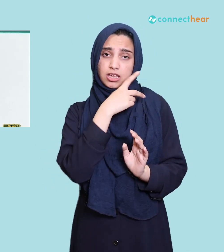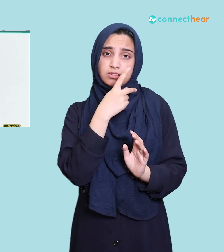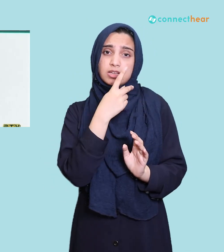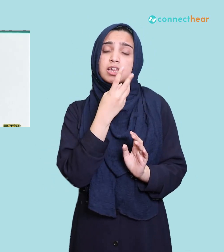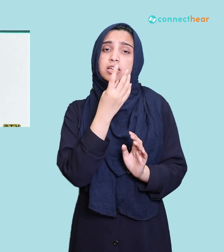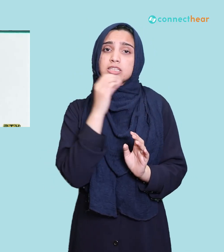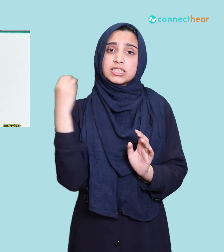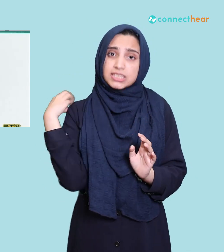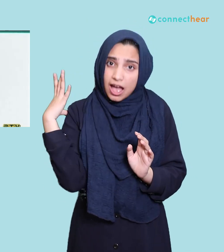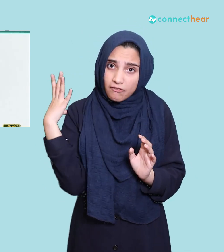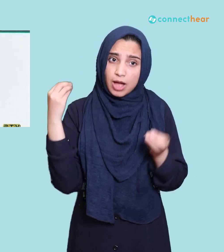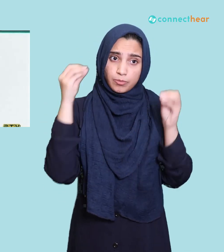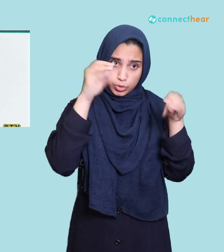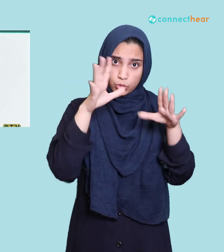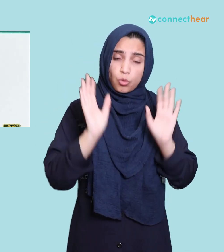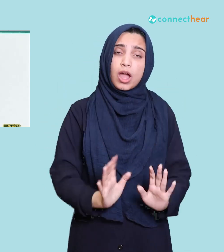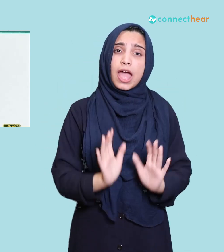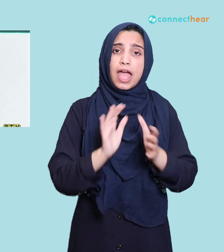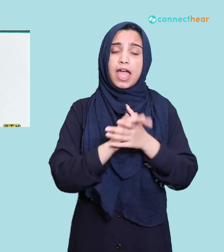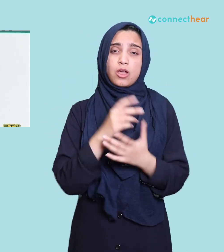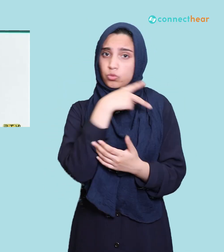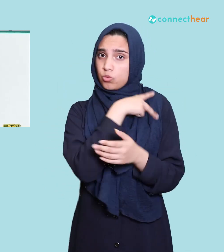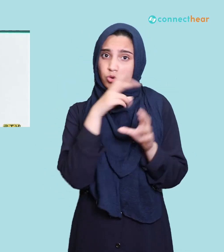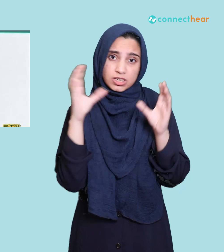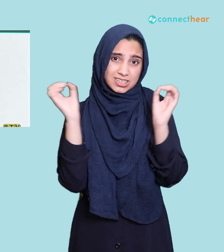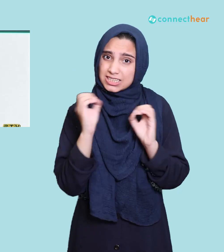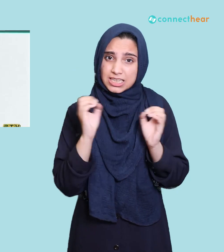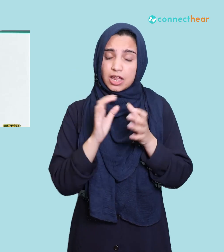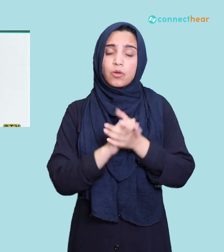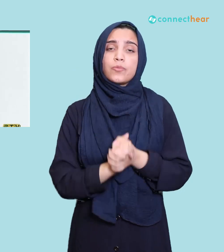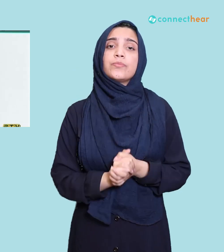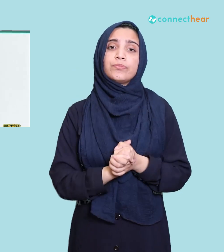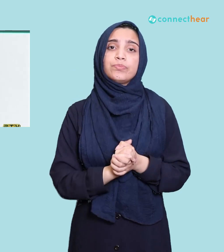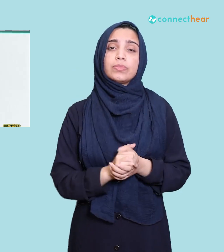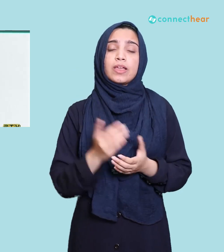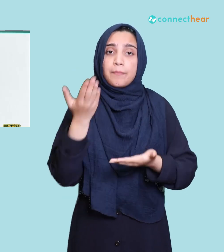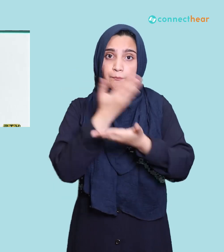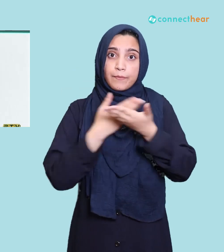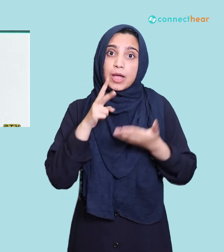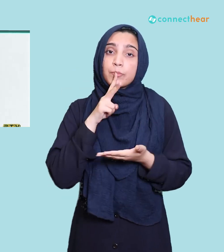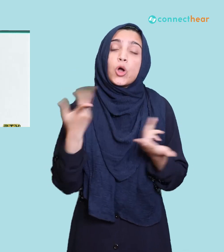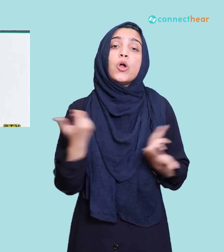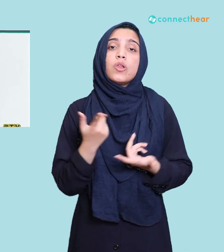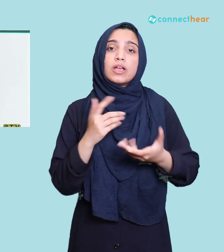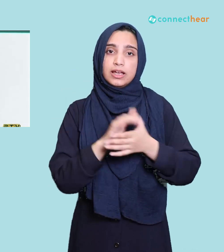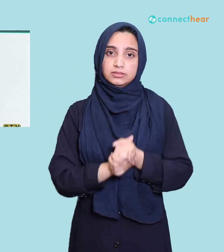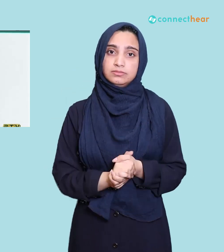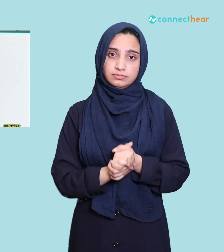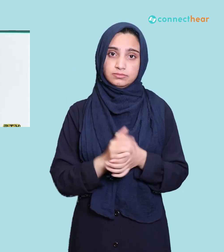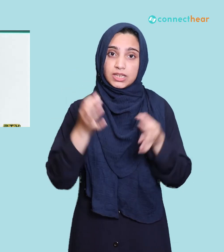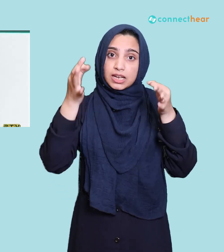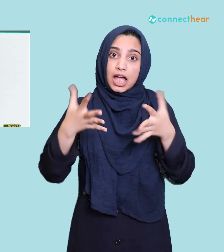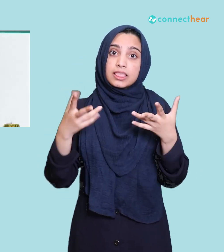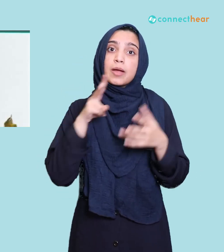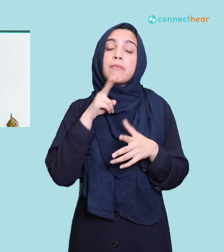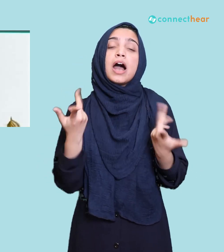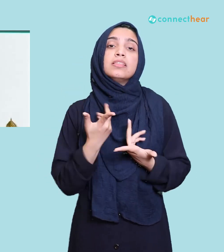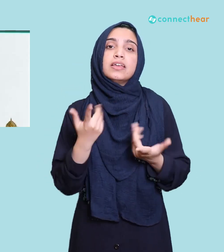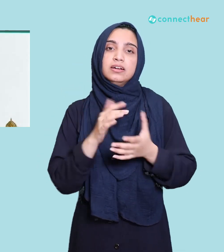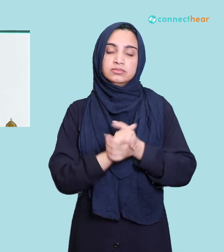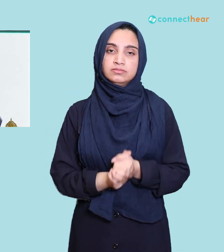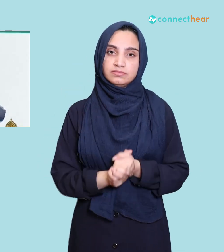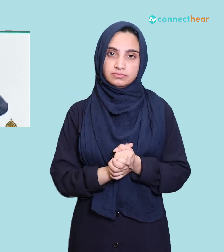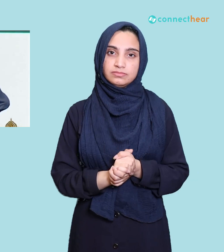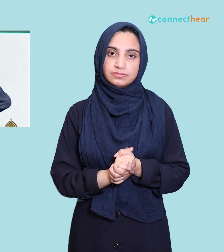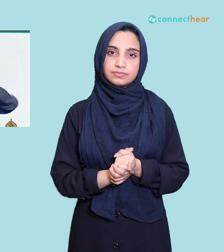گیا. جو میں اپنی قوم کو آگاہ کرنا چاہتا ہوں جو اب خطرہ ہے ایک، وہ خطرہ یہ ہے کہ جیسے جیسے اب